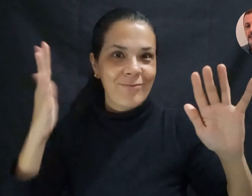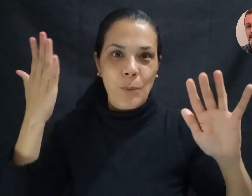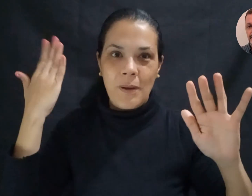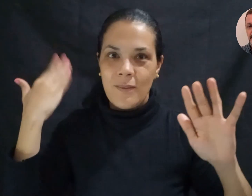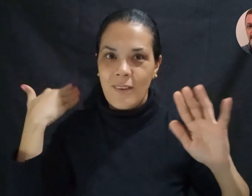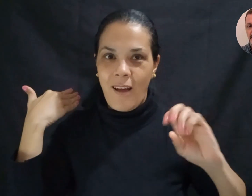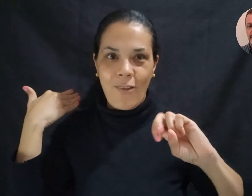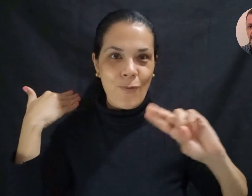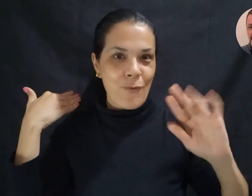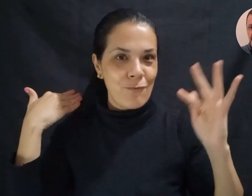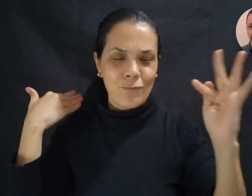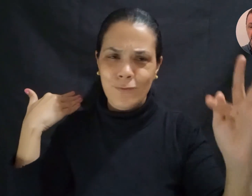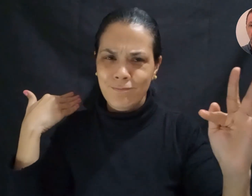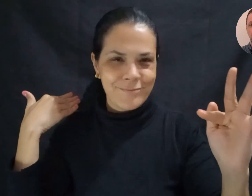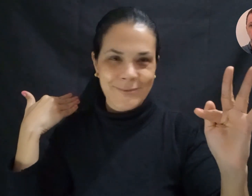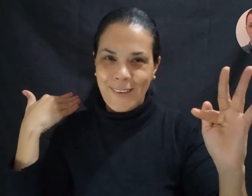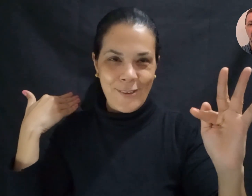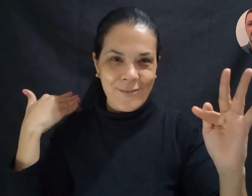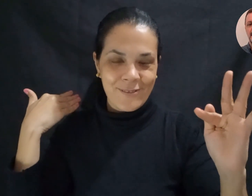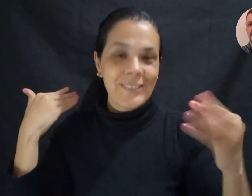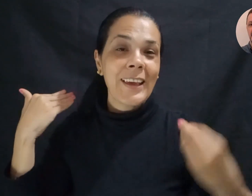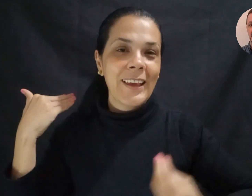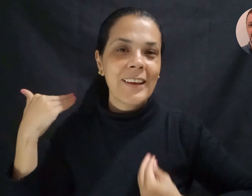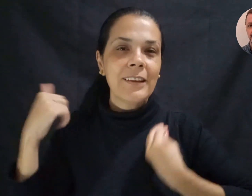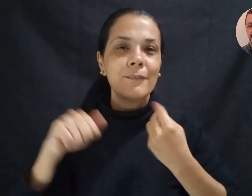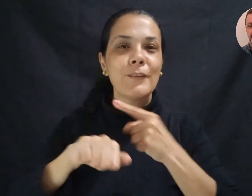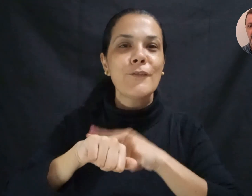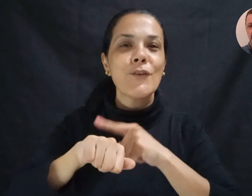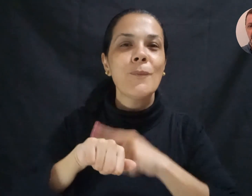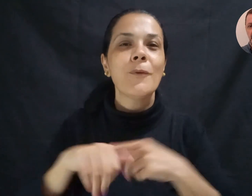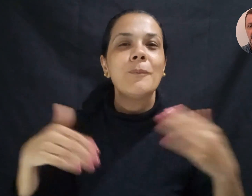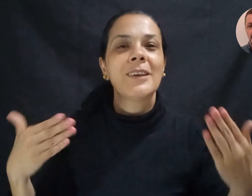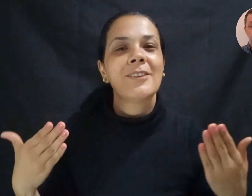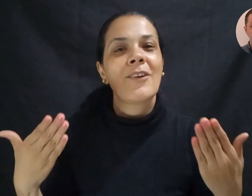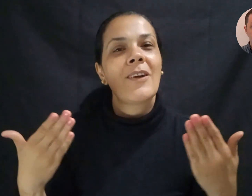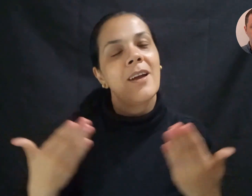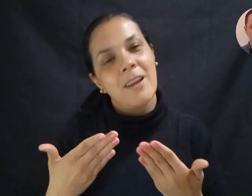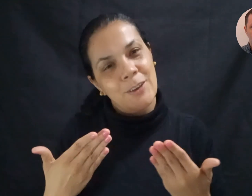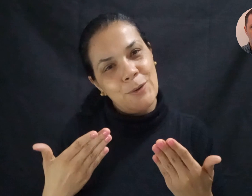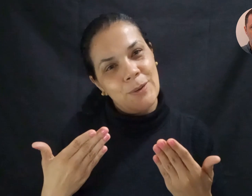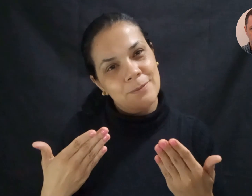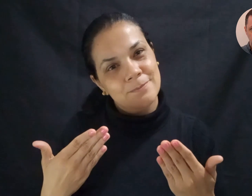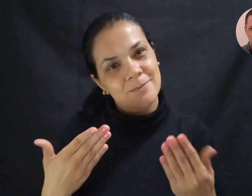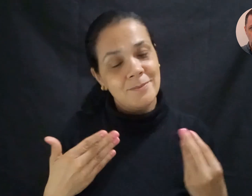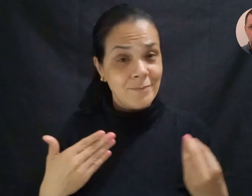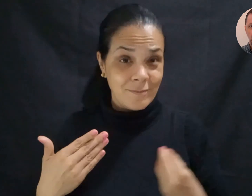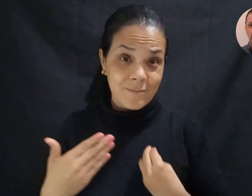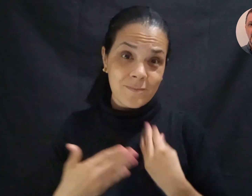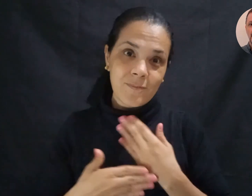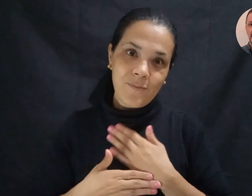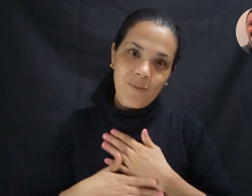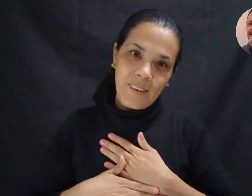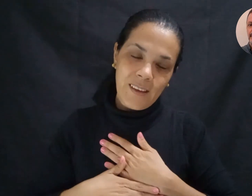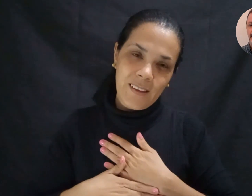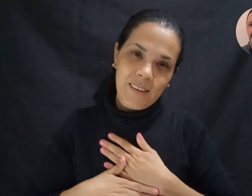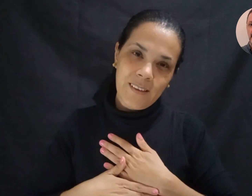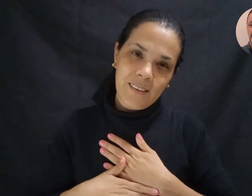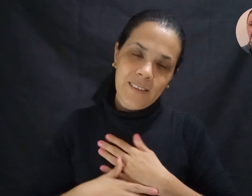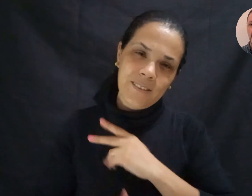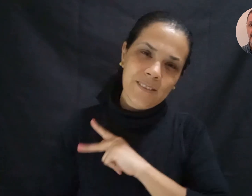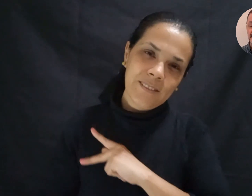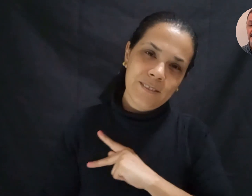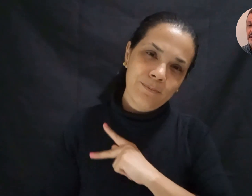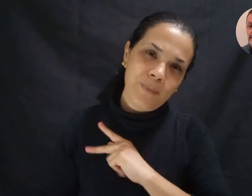vir. Vive sempre no momento presente." Pois é, a vida tranquila, recomendada por